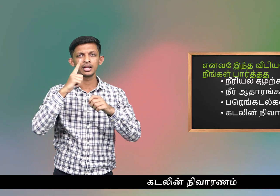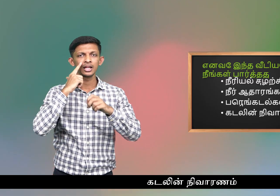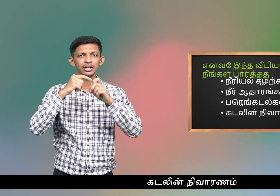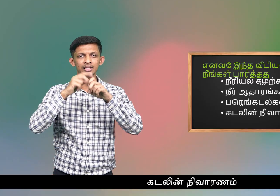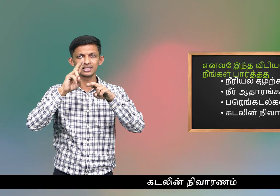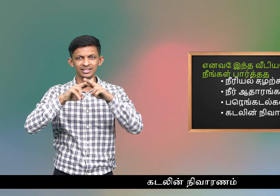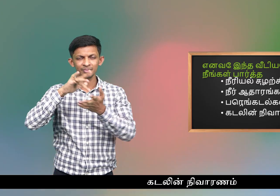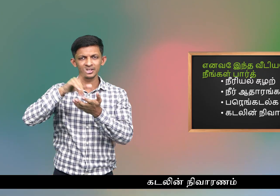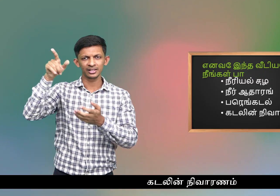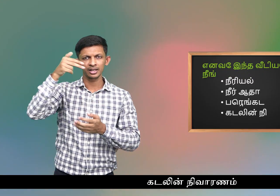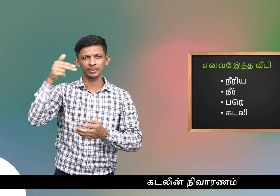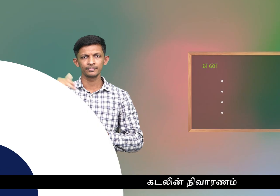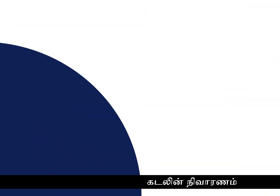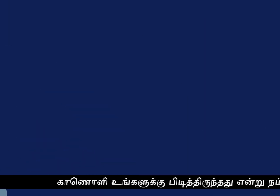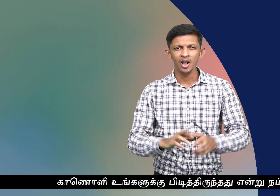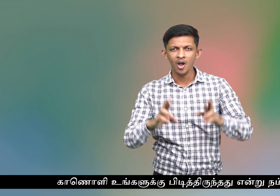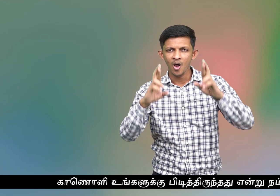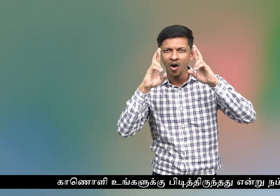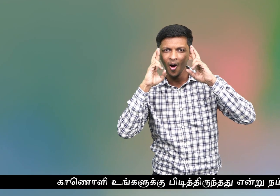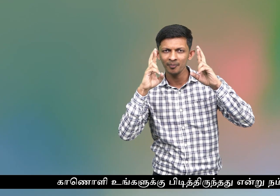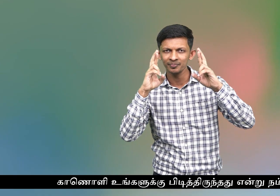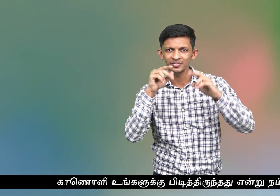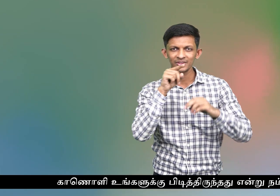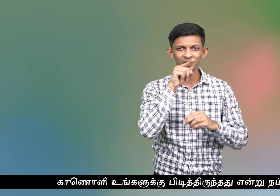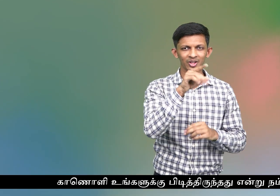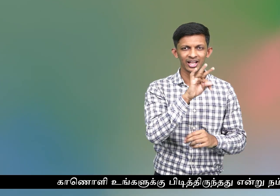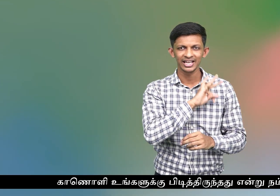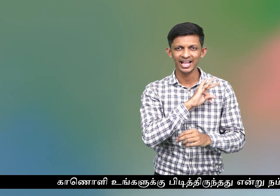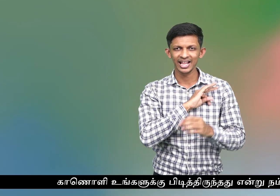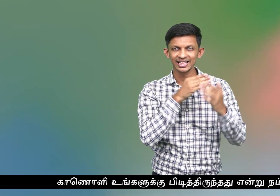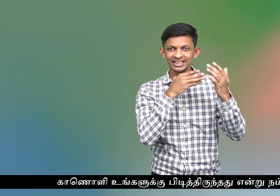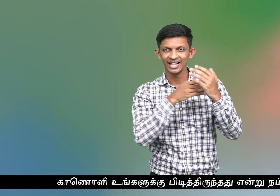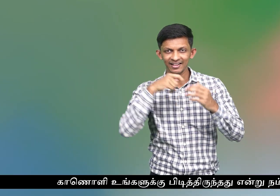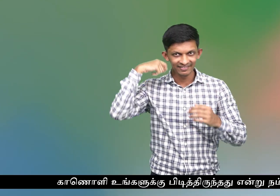காணொளி உங்களுக்கு பிடித்திருந்தது என்று நம்புகிறேன்.